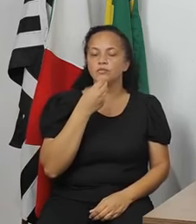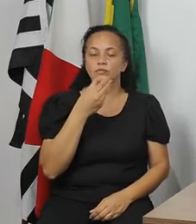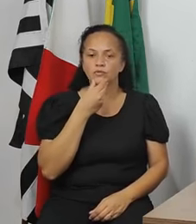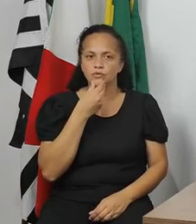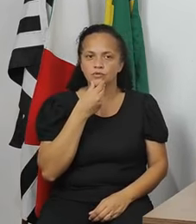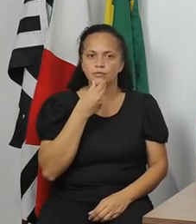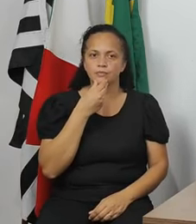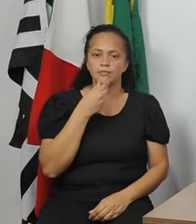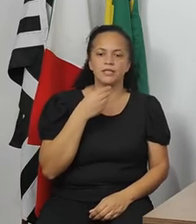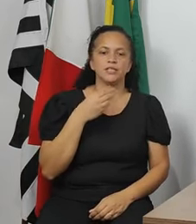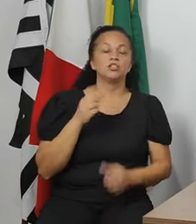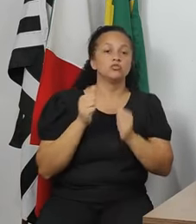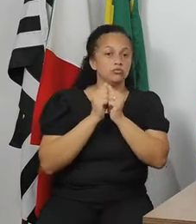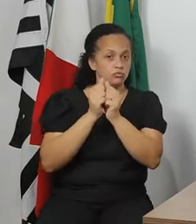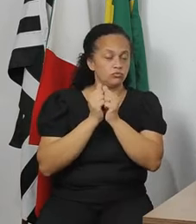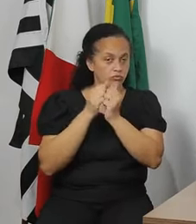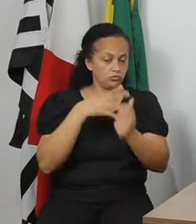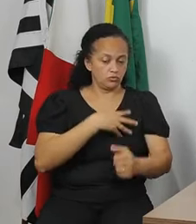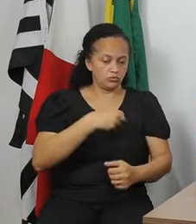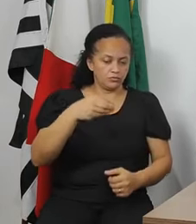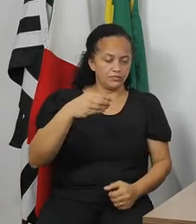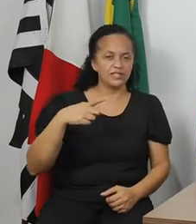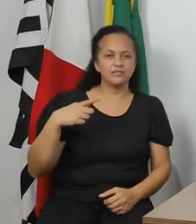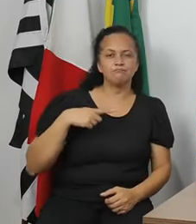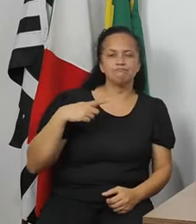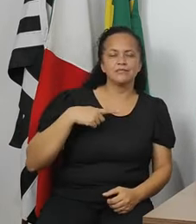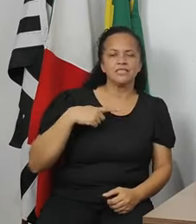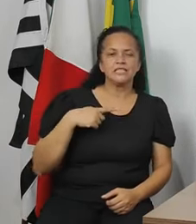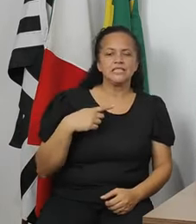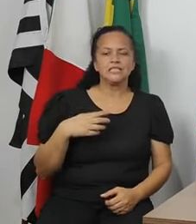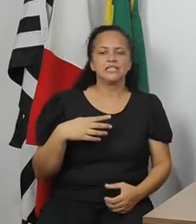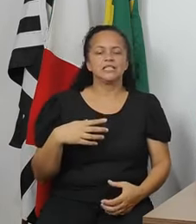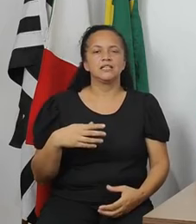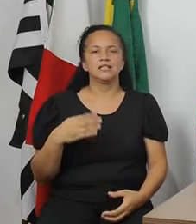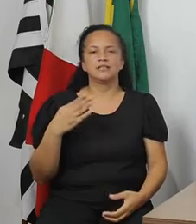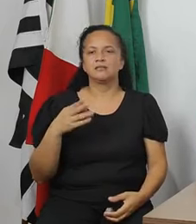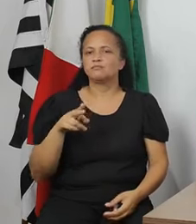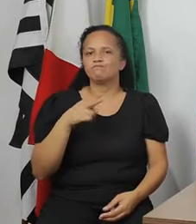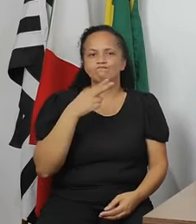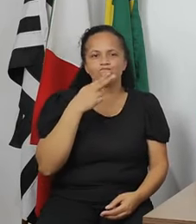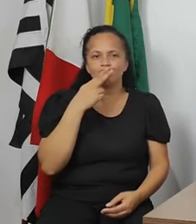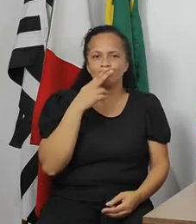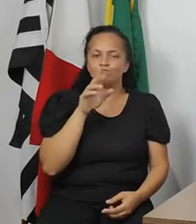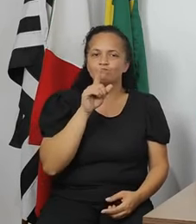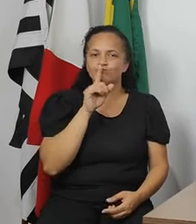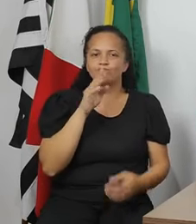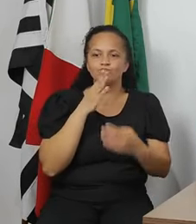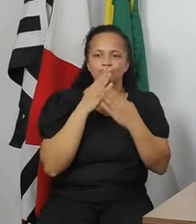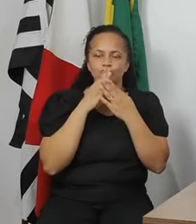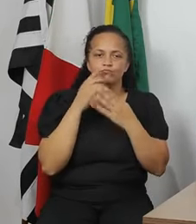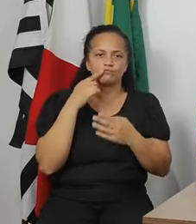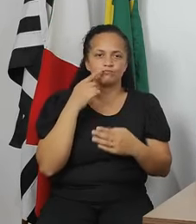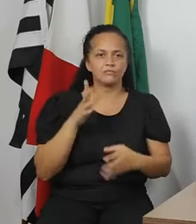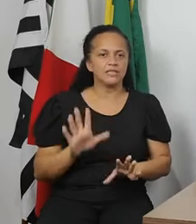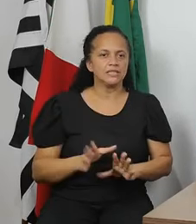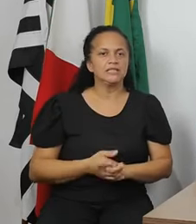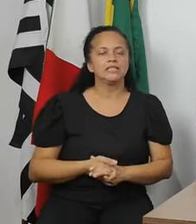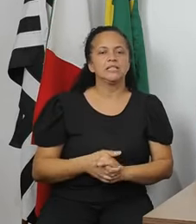que apanha, despedaçou a ele a espuma, o ranger de dentes, e viu-se